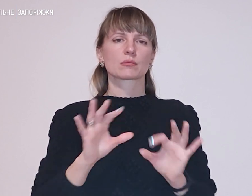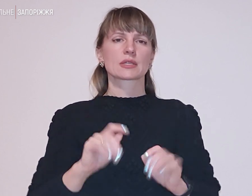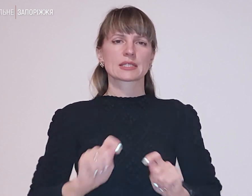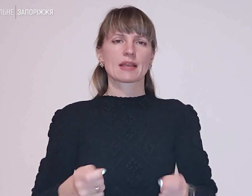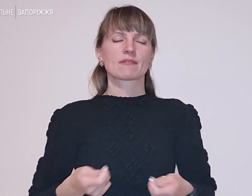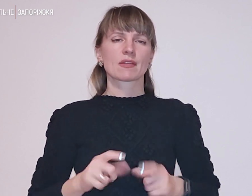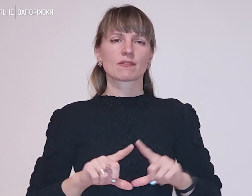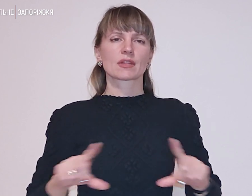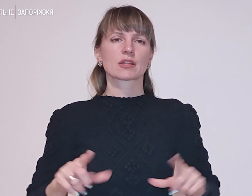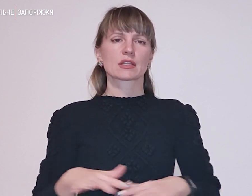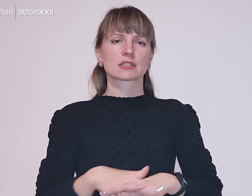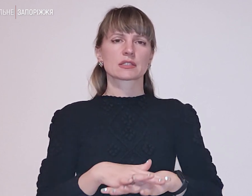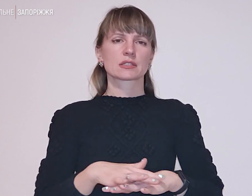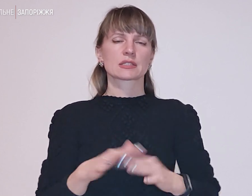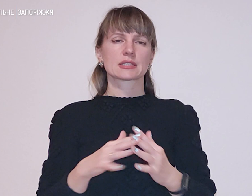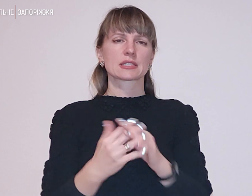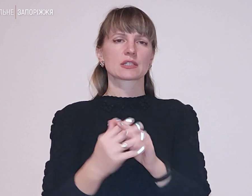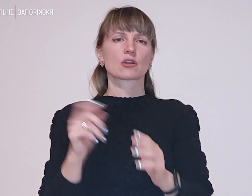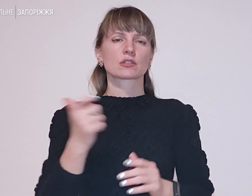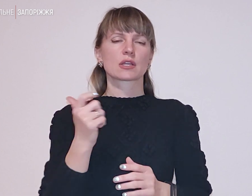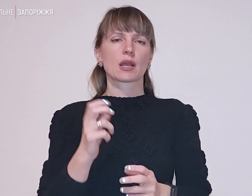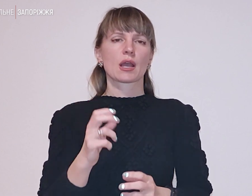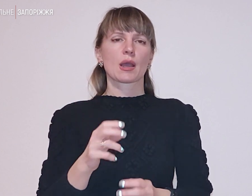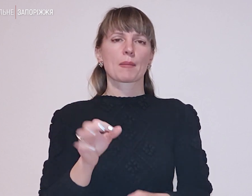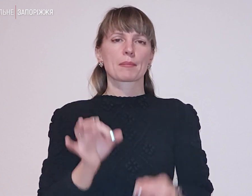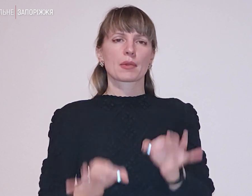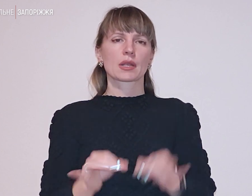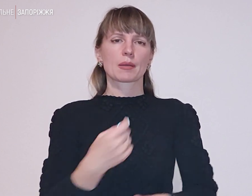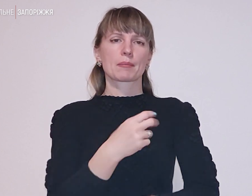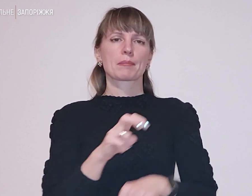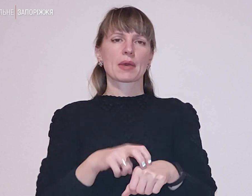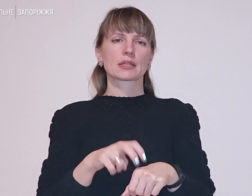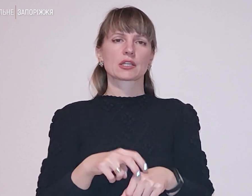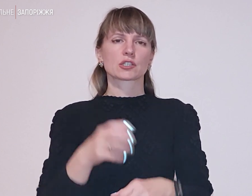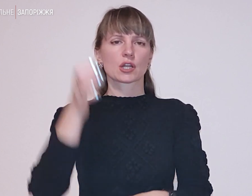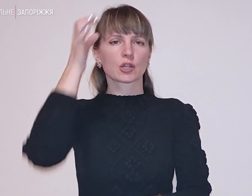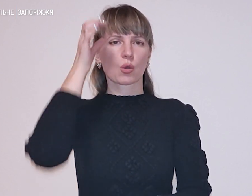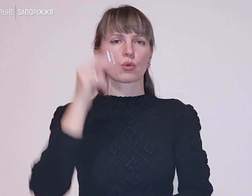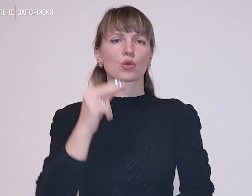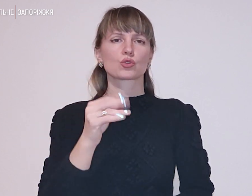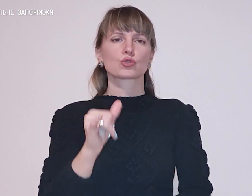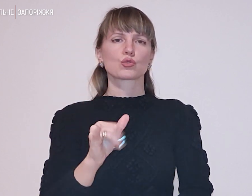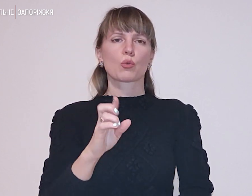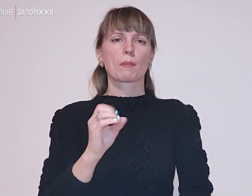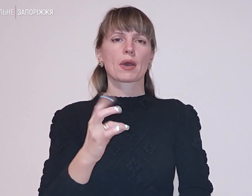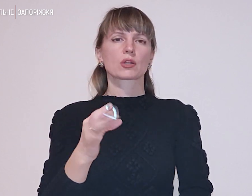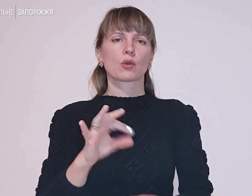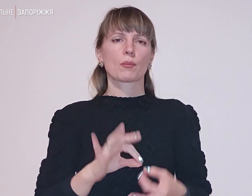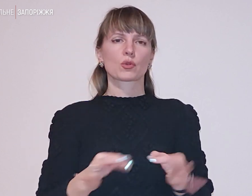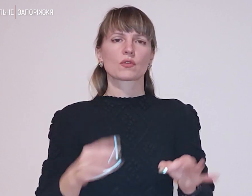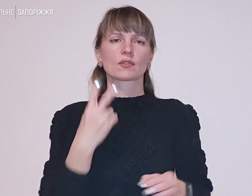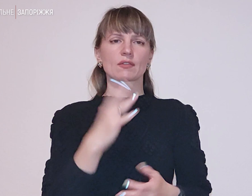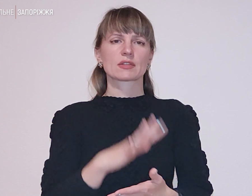завідувачка відділу сільськогосподарських, природничих та медичних наук Людмила Чубенко. Подробиці далі у сюжеті.